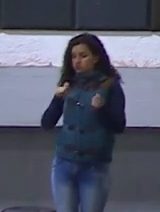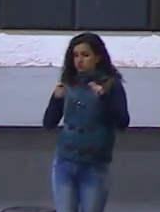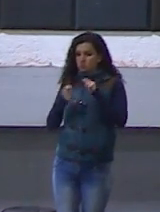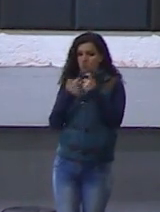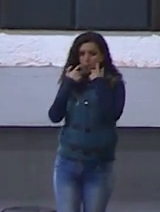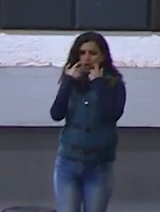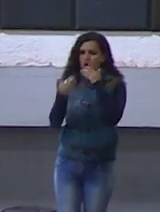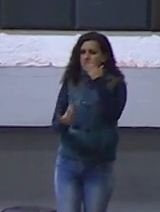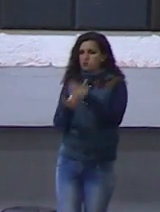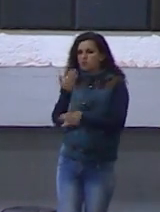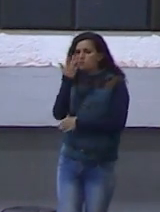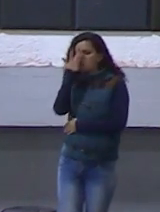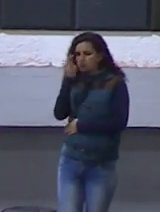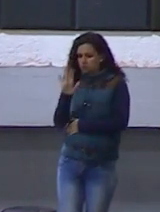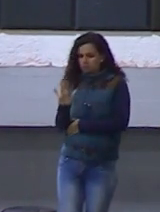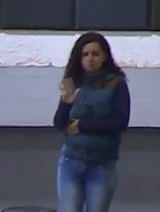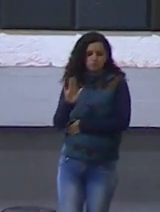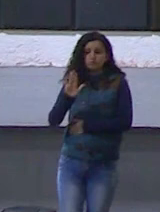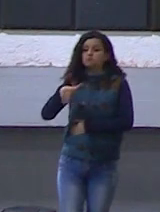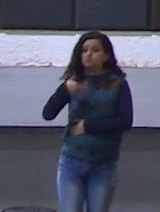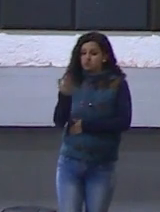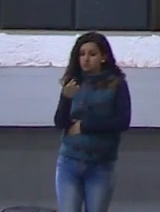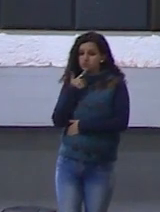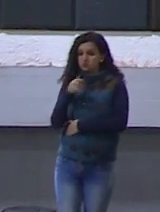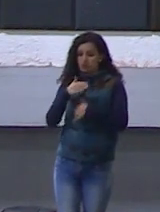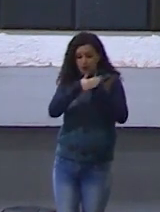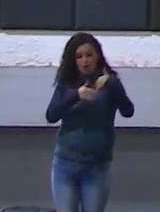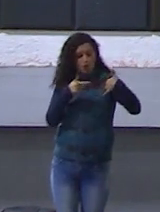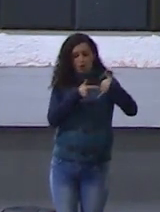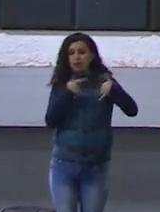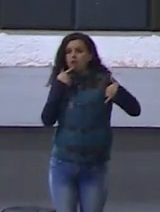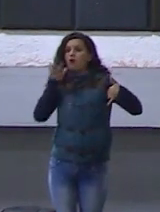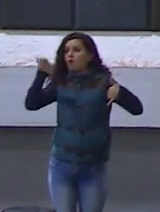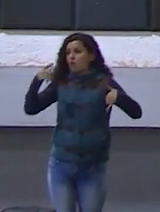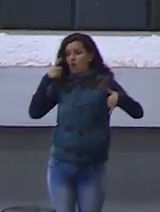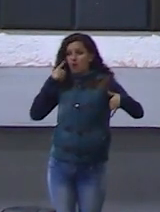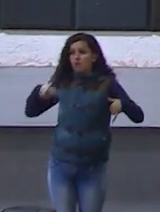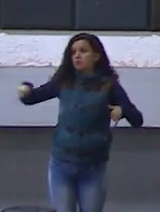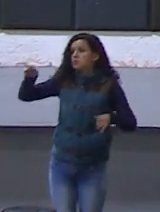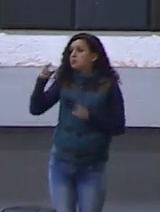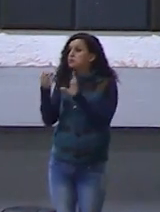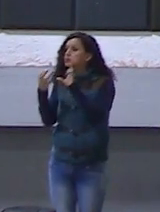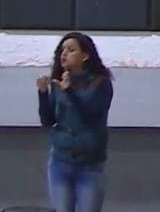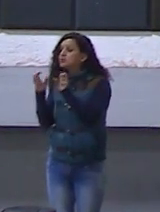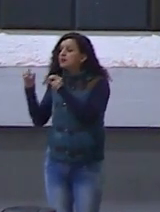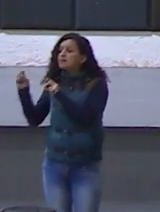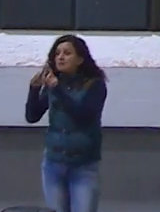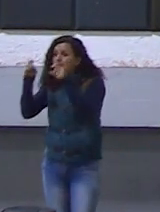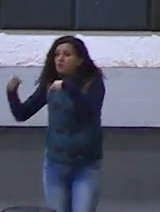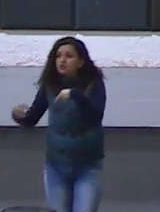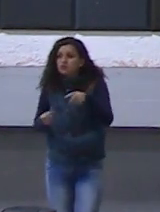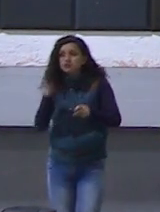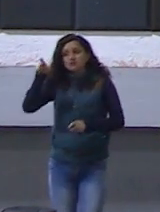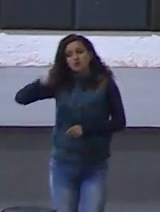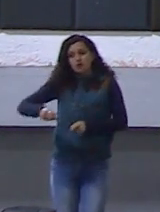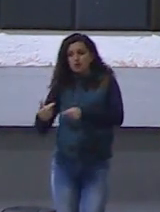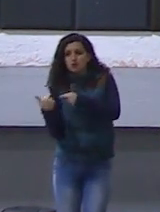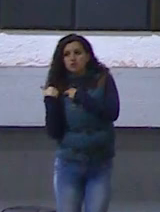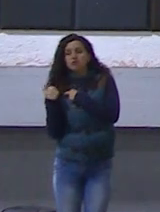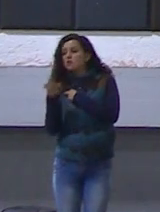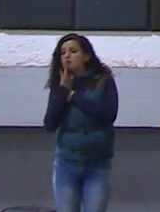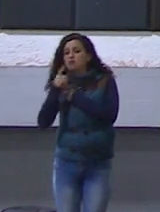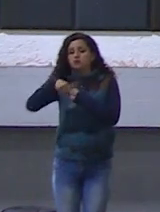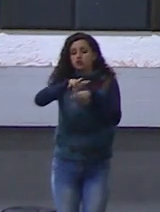porque finalmente se le dijo al país que los licenciados en educación los profesores tenían responsabilidades con la